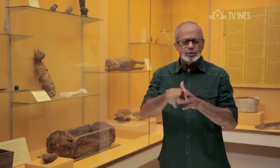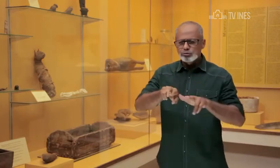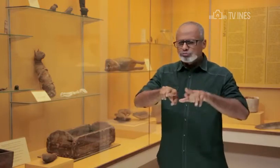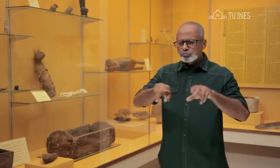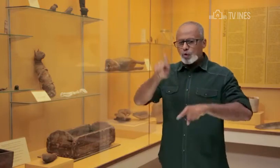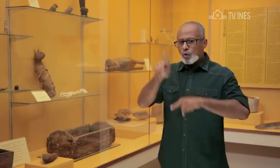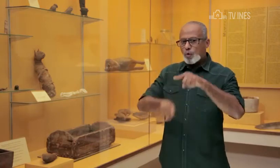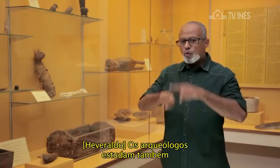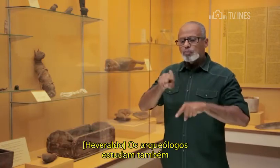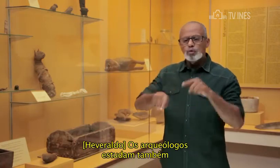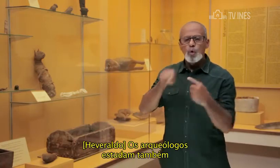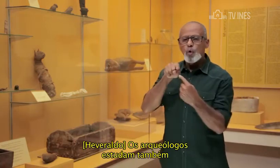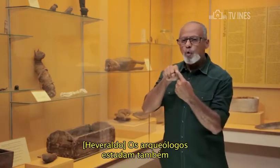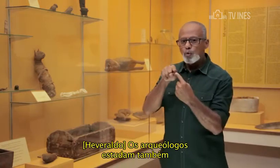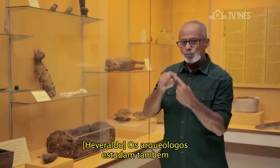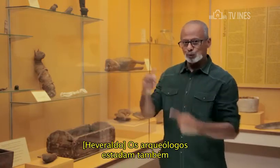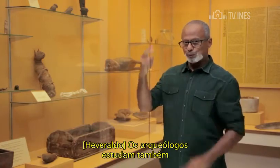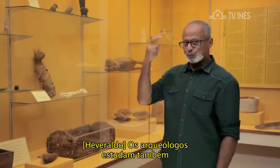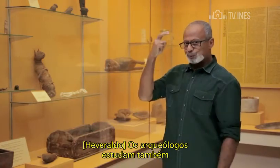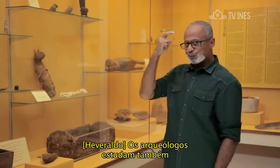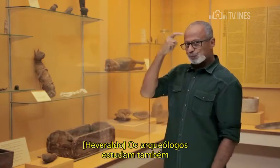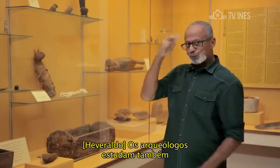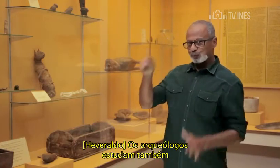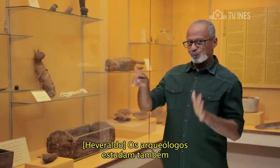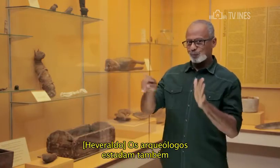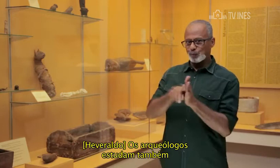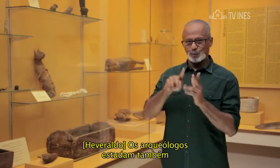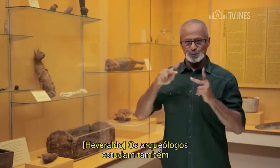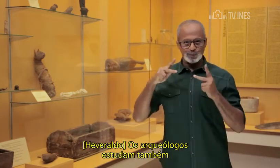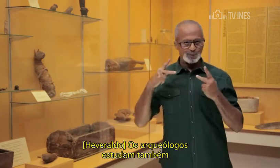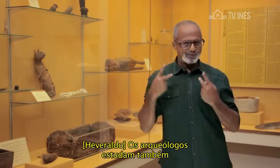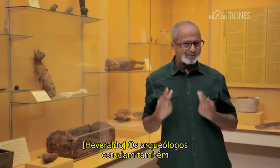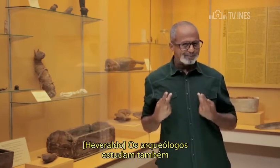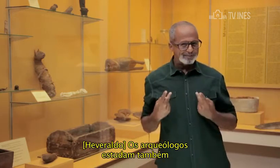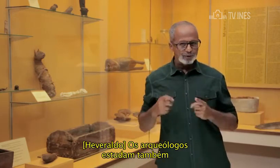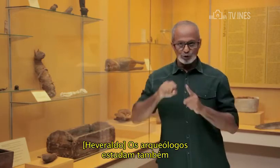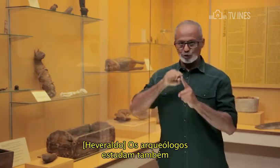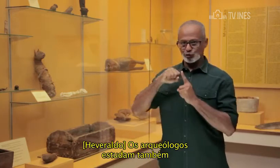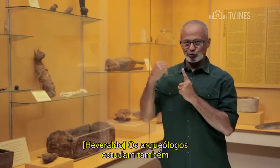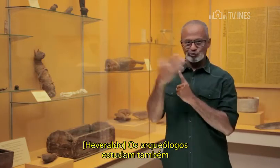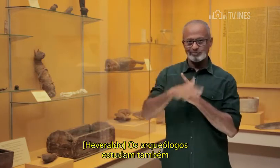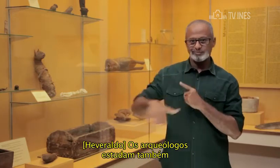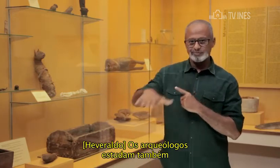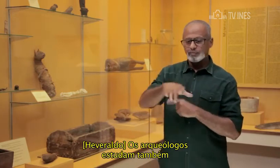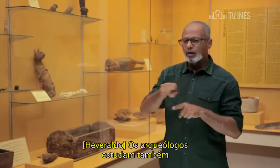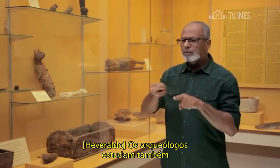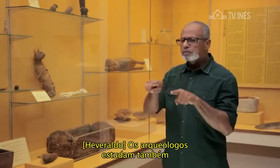Culturais. arqueólogos... Estudam também...